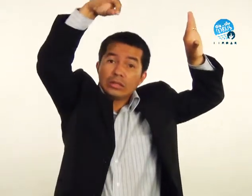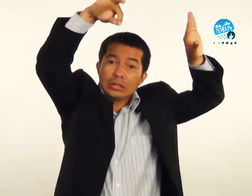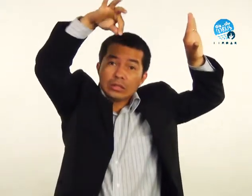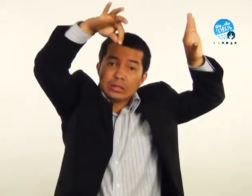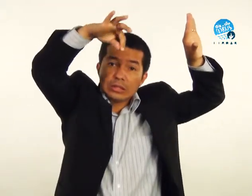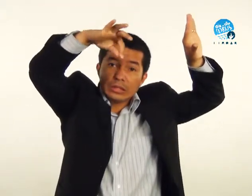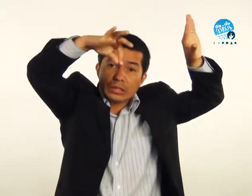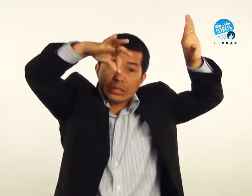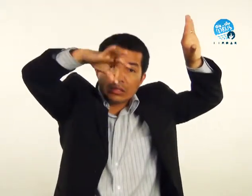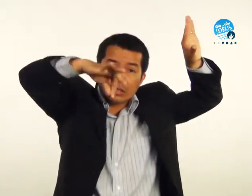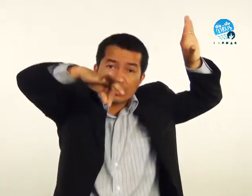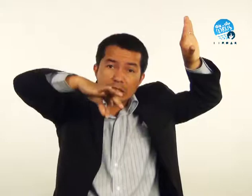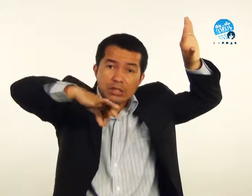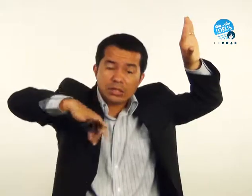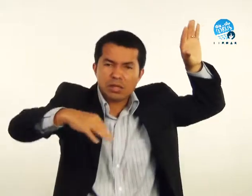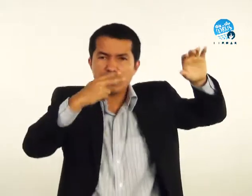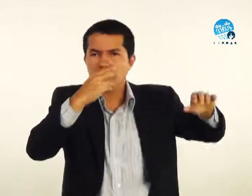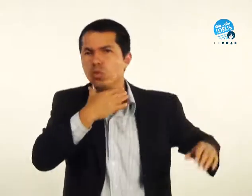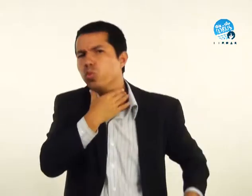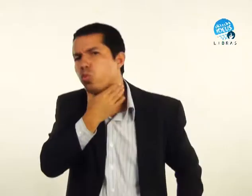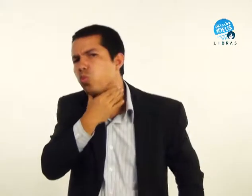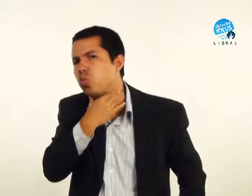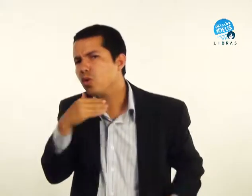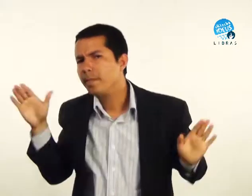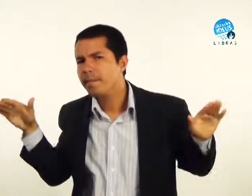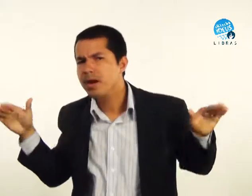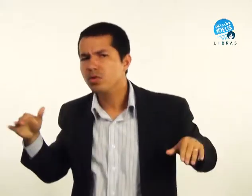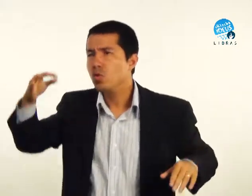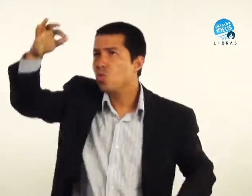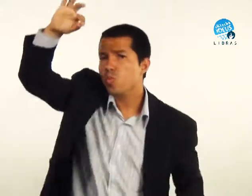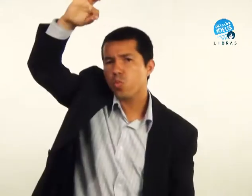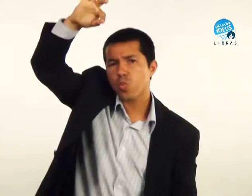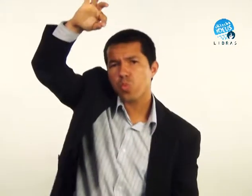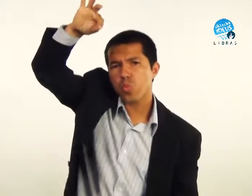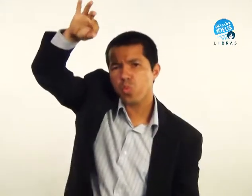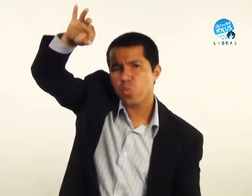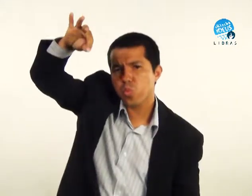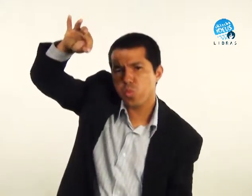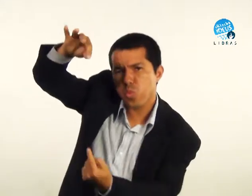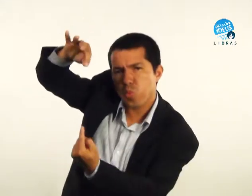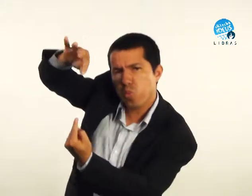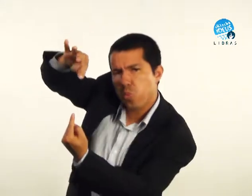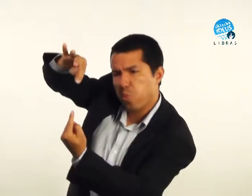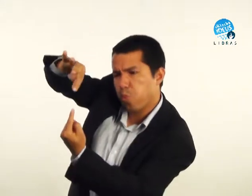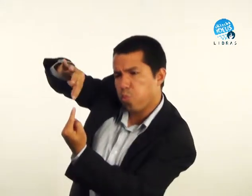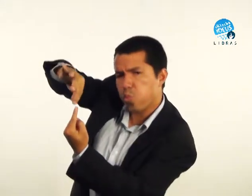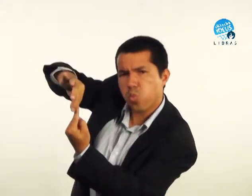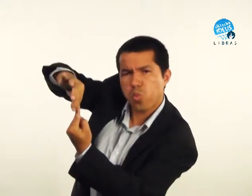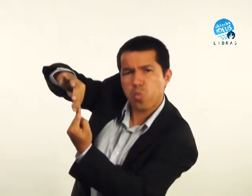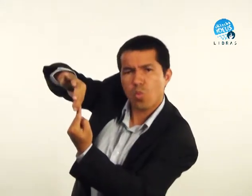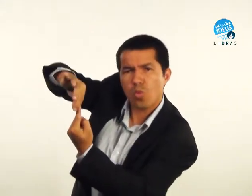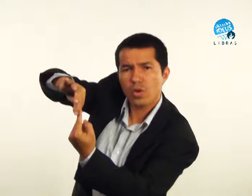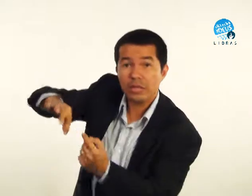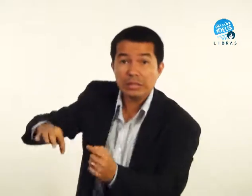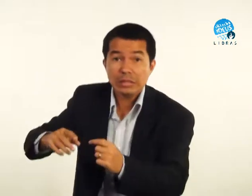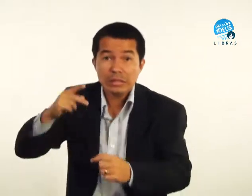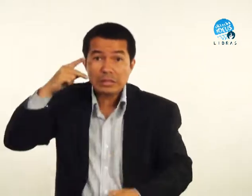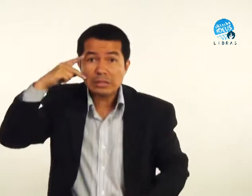de uma pomba. Era uma visão que ele estava tendo, ele era um profeta, e ele começou a ver aquilo